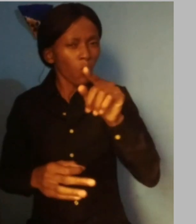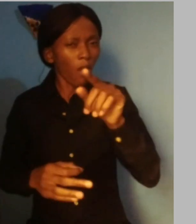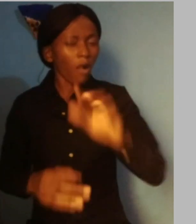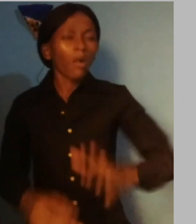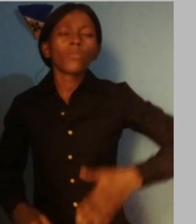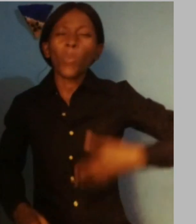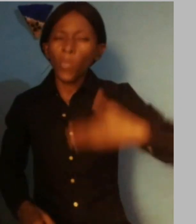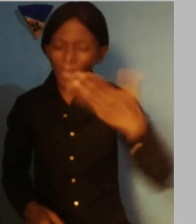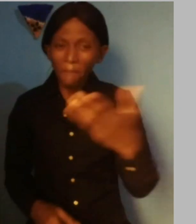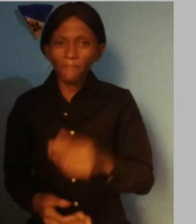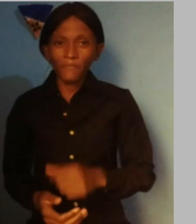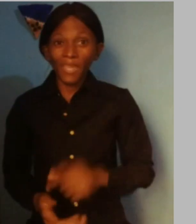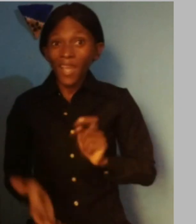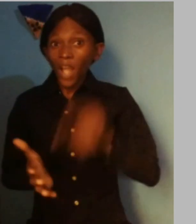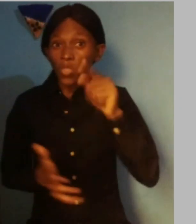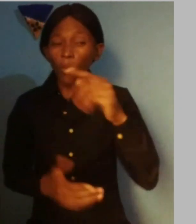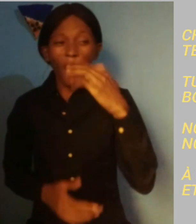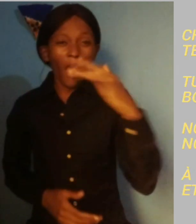disant ces mots